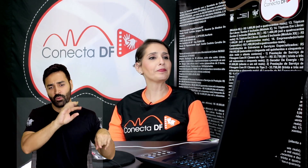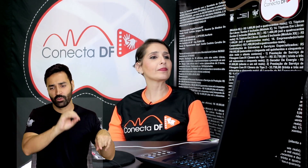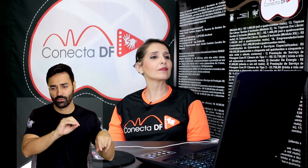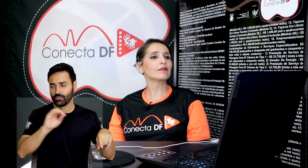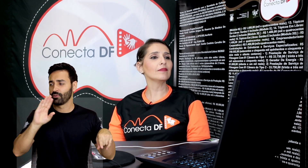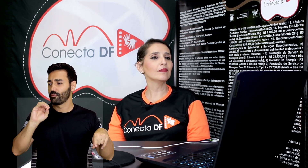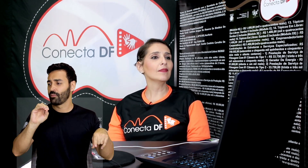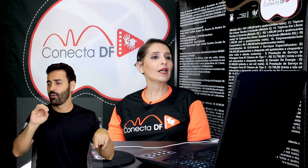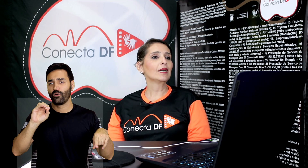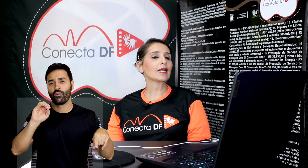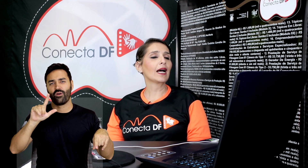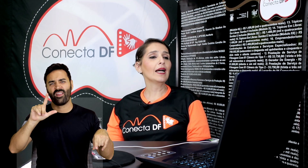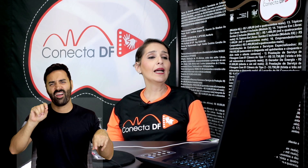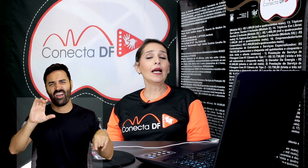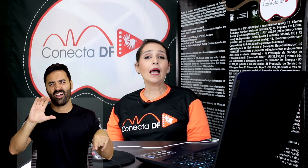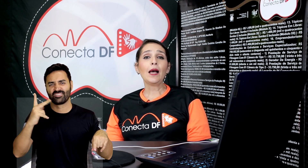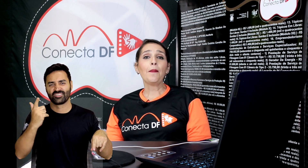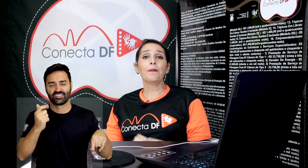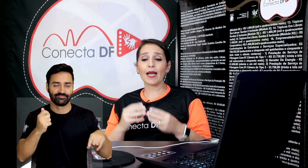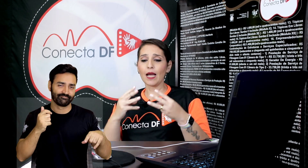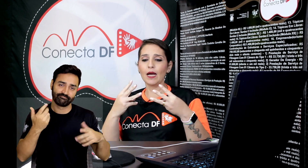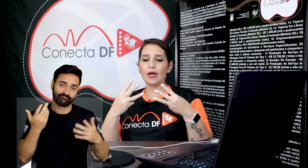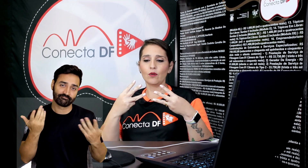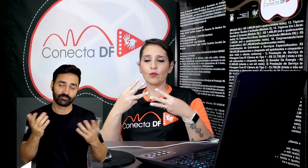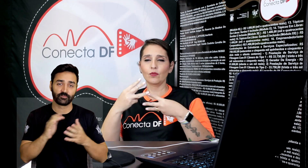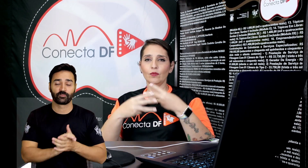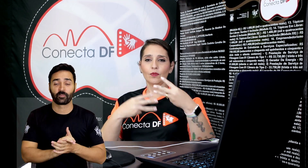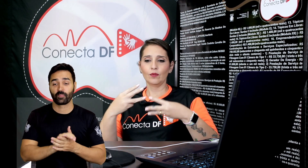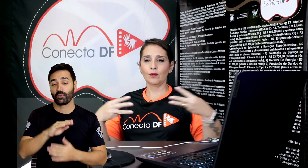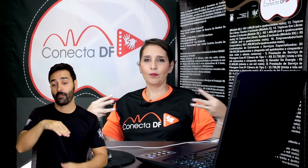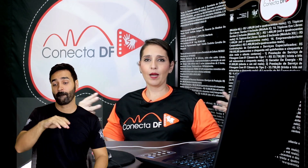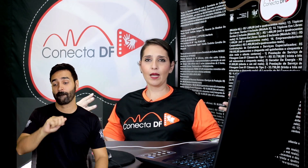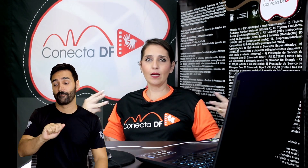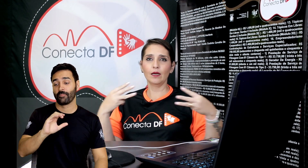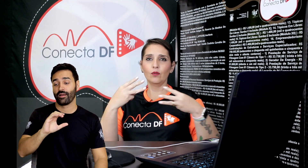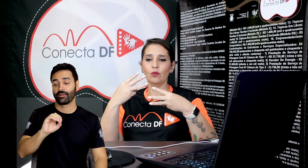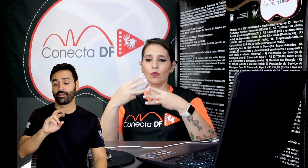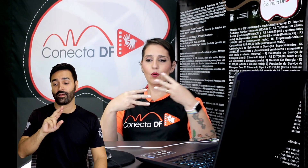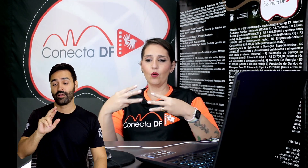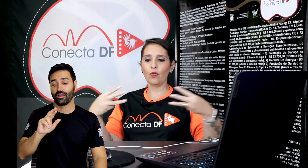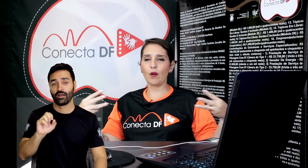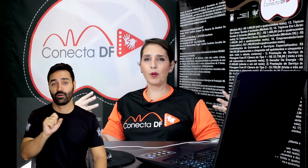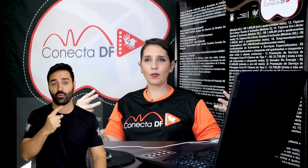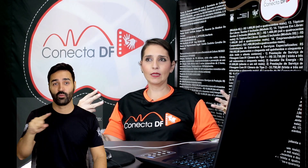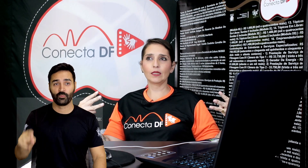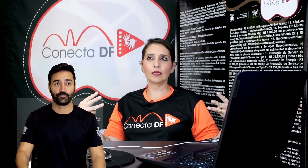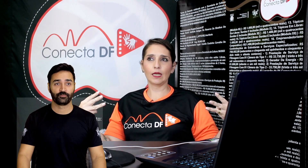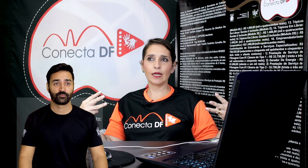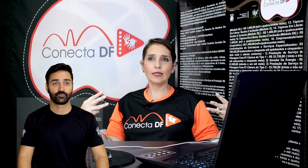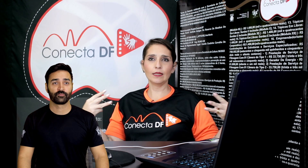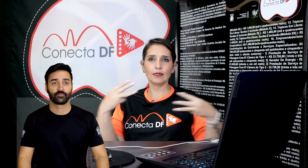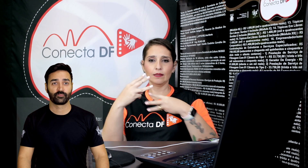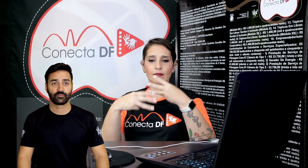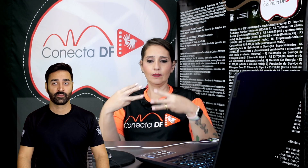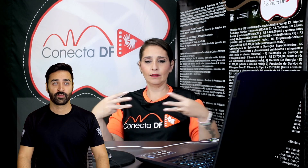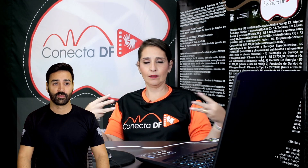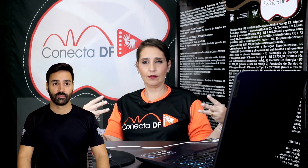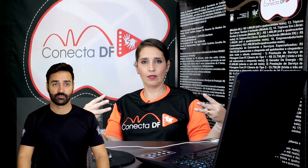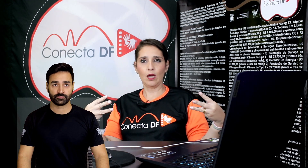nenhuma, tá? Macarrão. Macarrão ou com a mão assim em